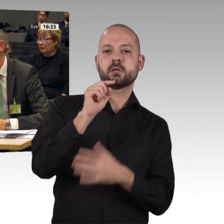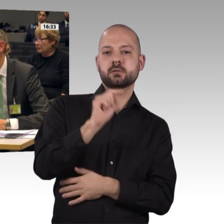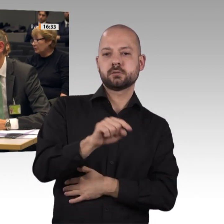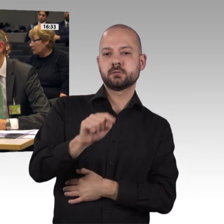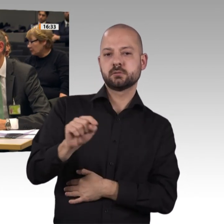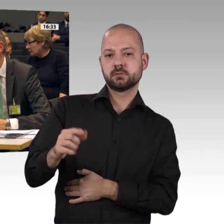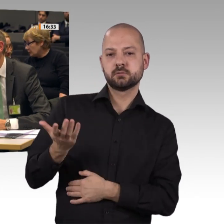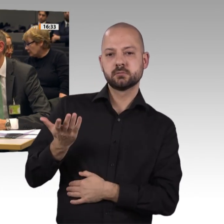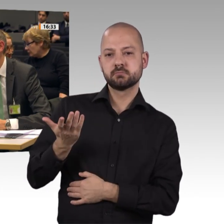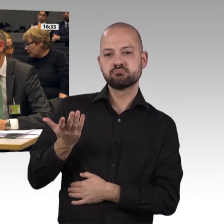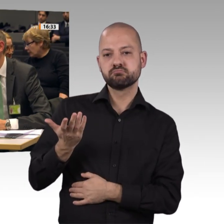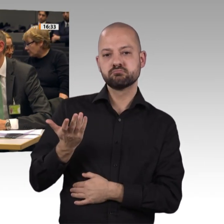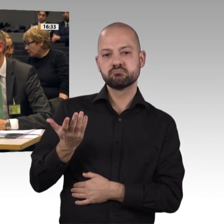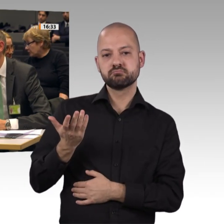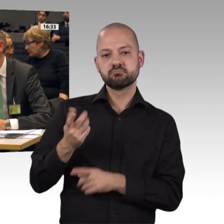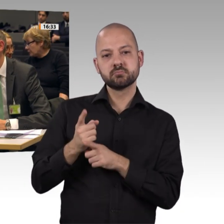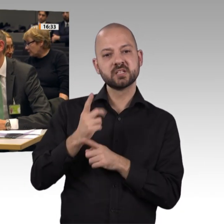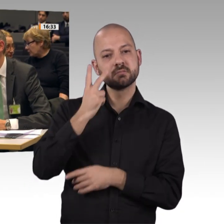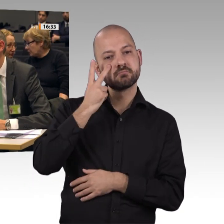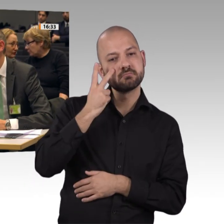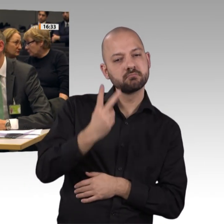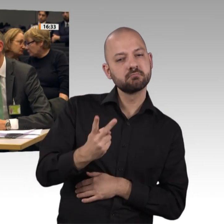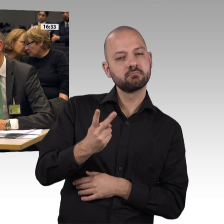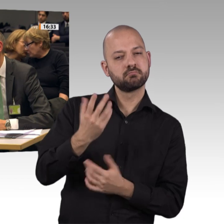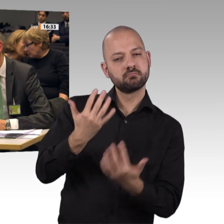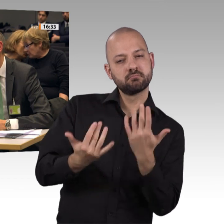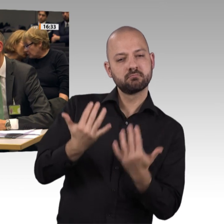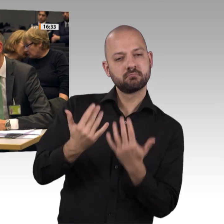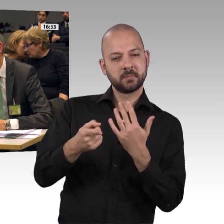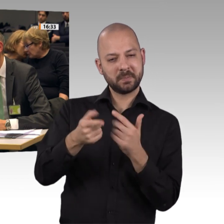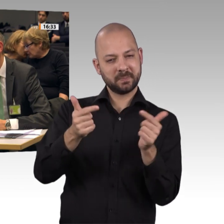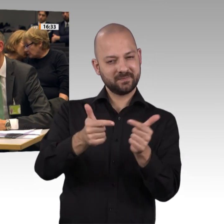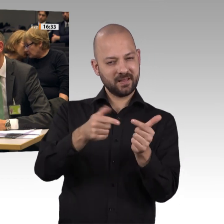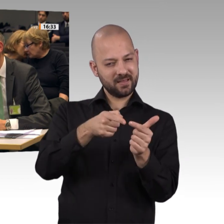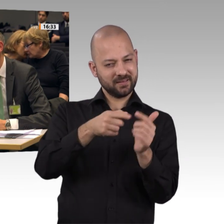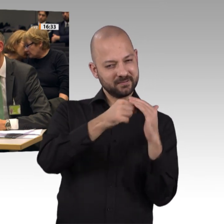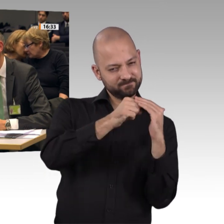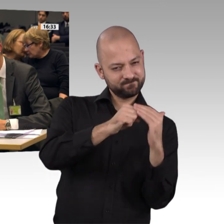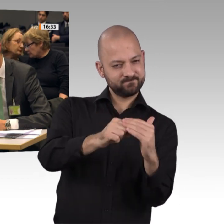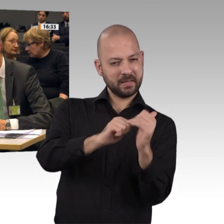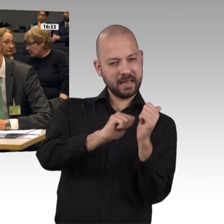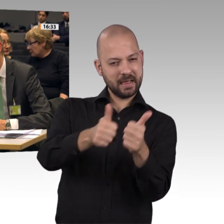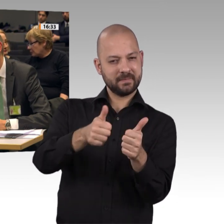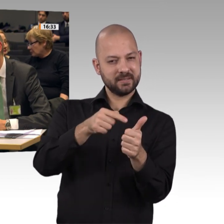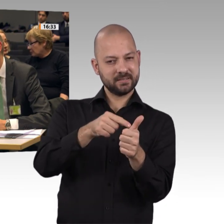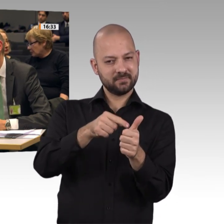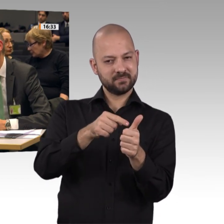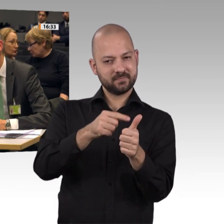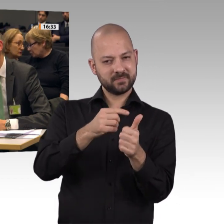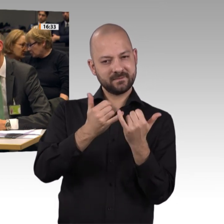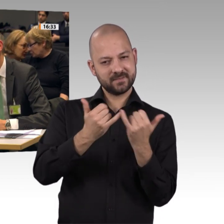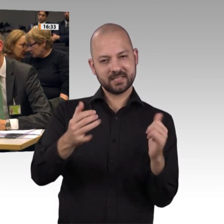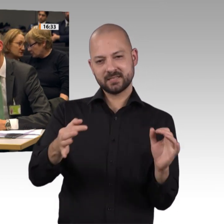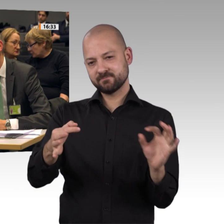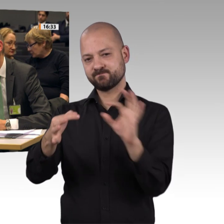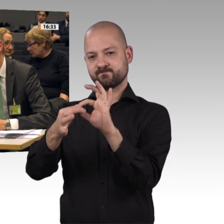dann kann man sich dem vielleicht nähern. Unser Vorschlag wäre auch an der Stelle eben tatsächlich über die Pflegeversicherung zu gehen